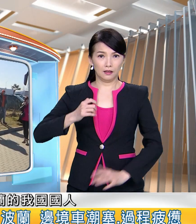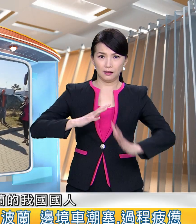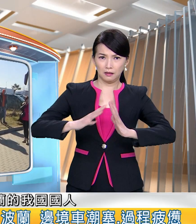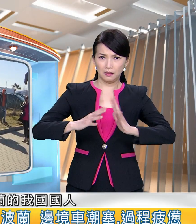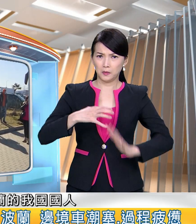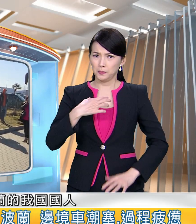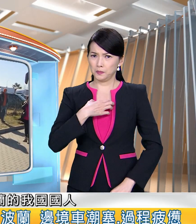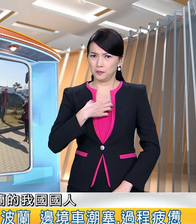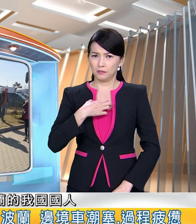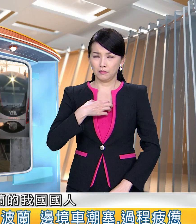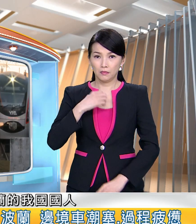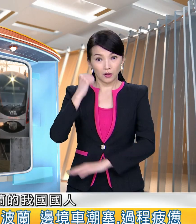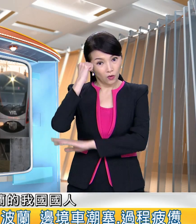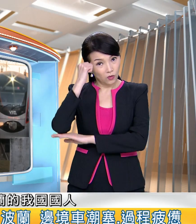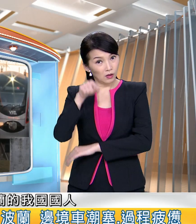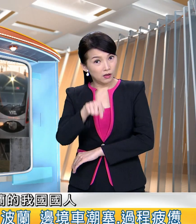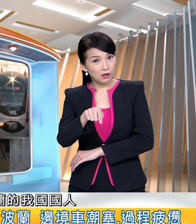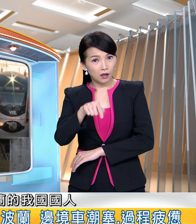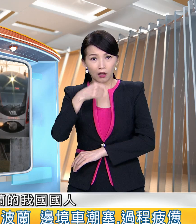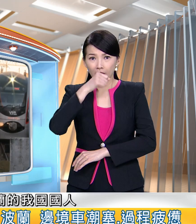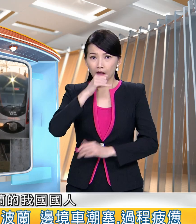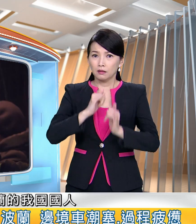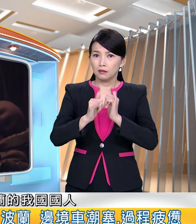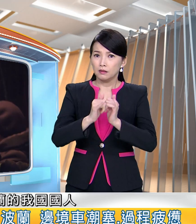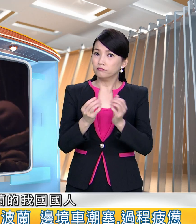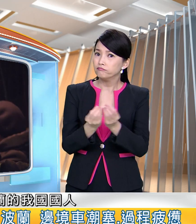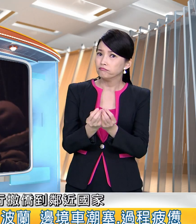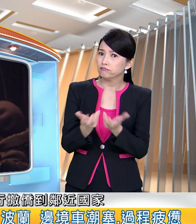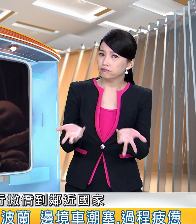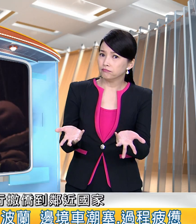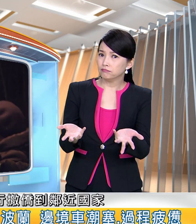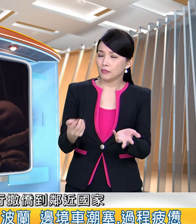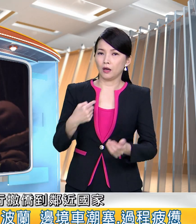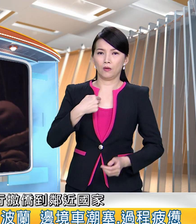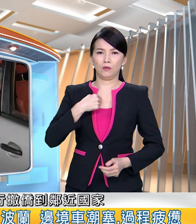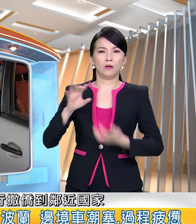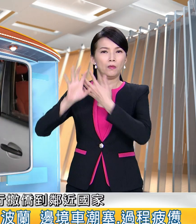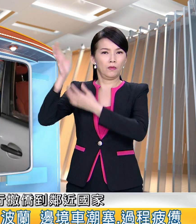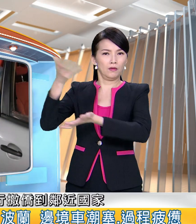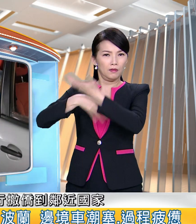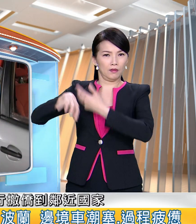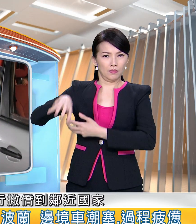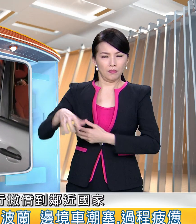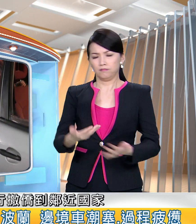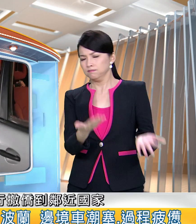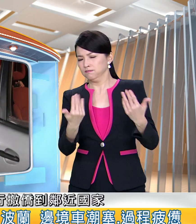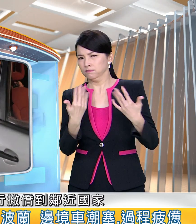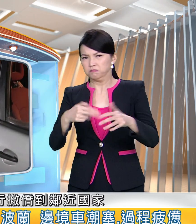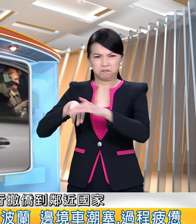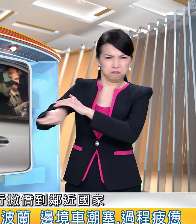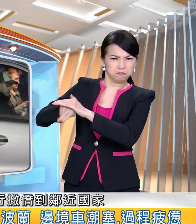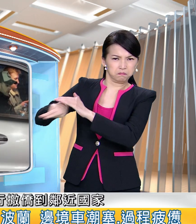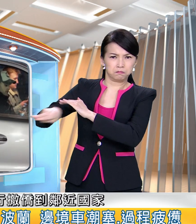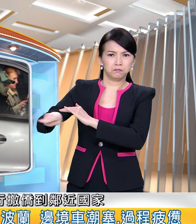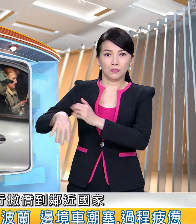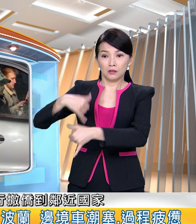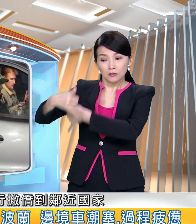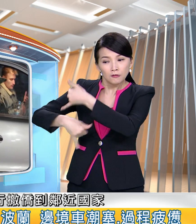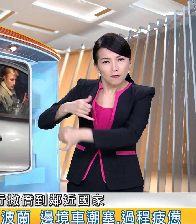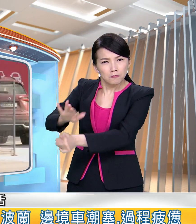针对滞留乌克兰的我国国人，外交部持续进行撤侨到邻近国家，并